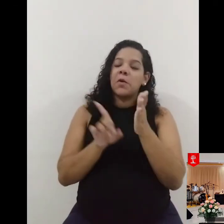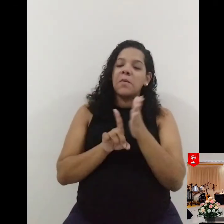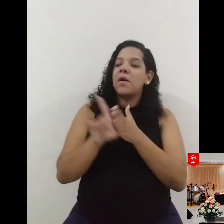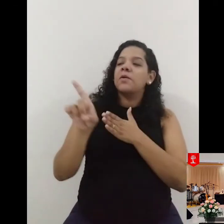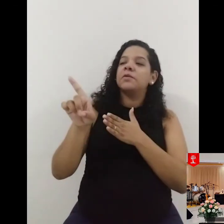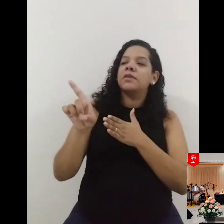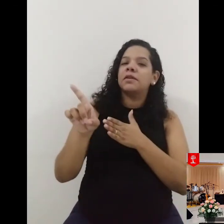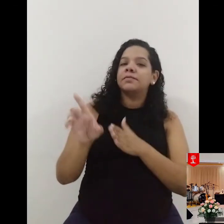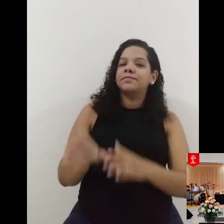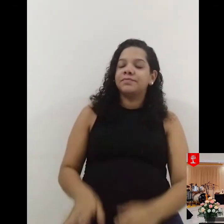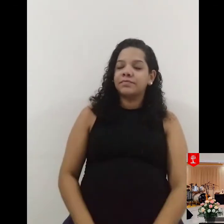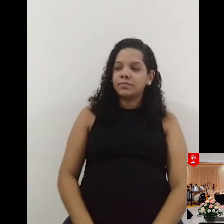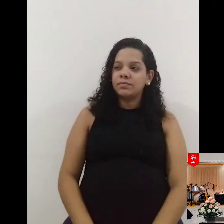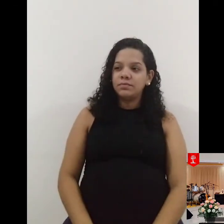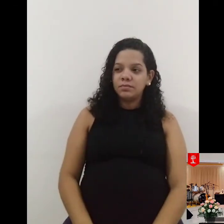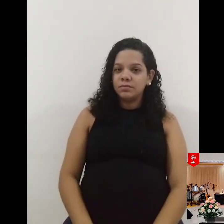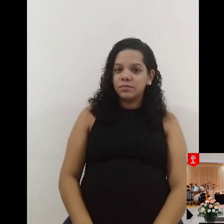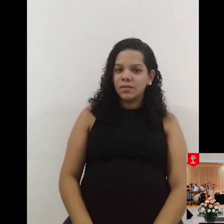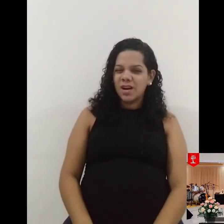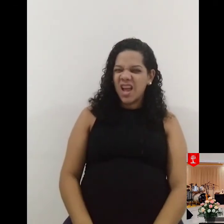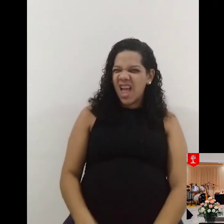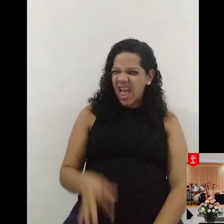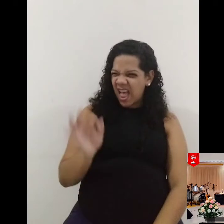início não foi assim.